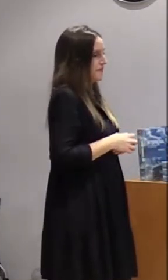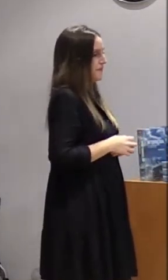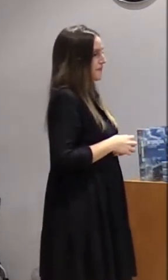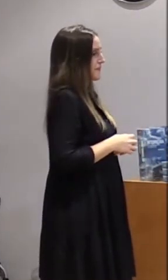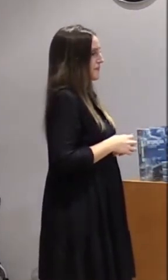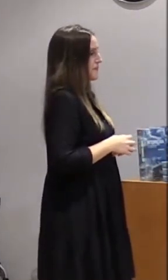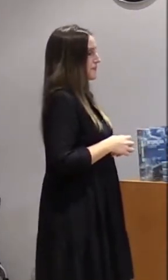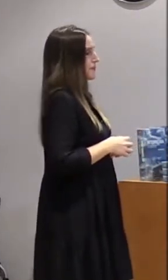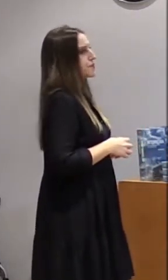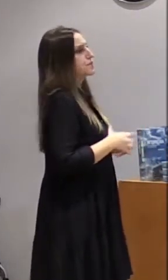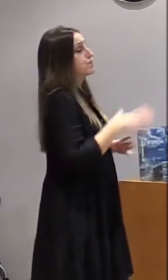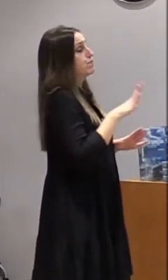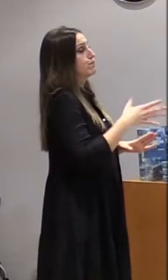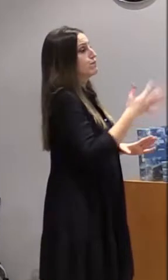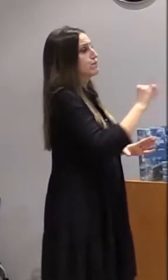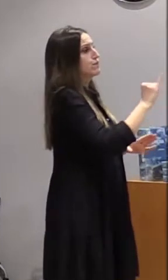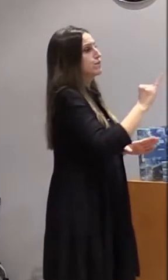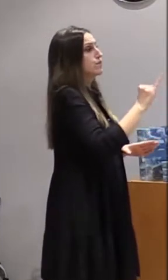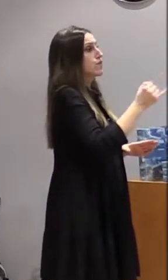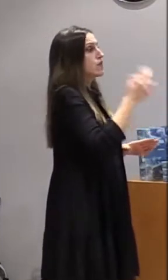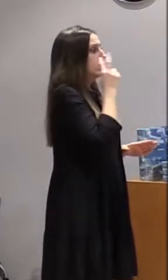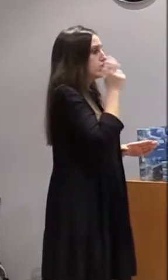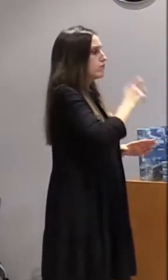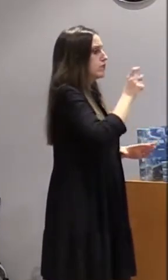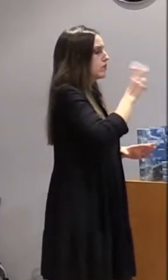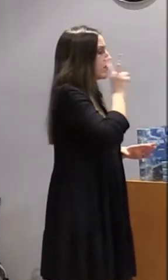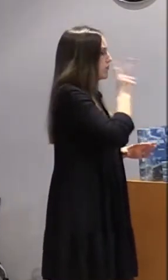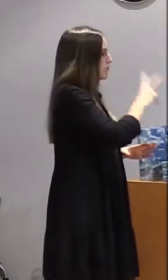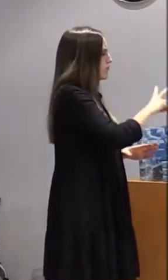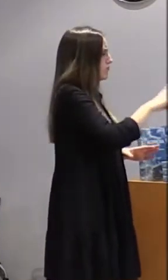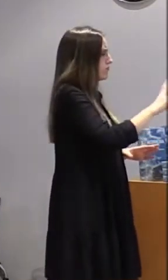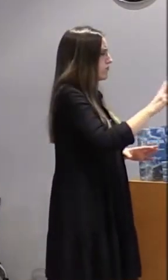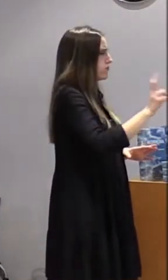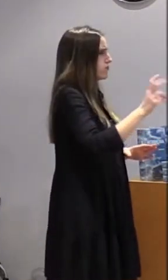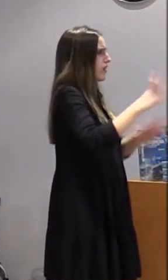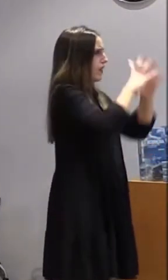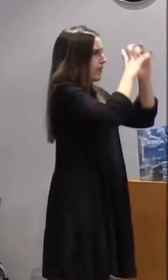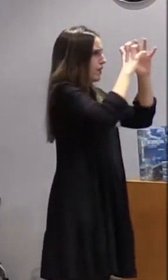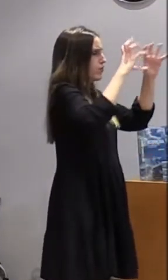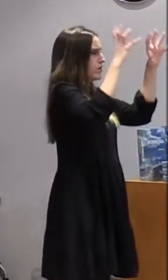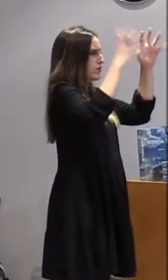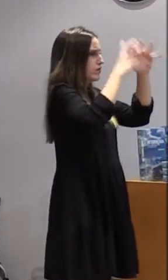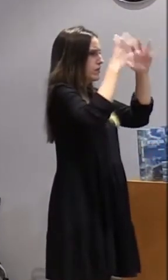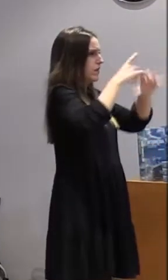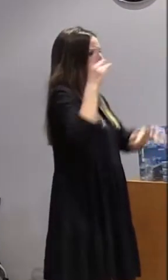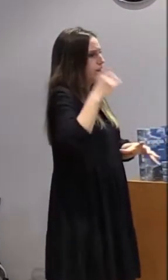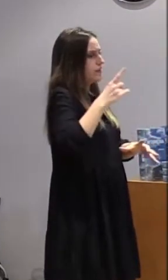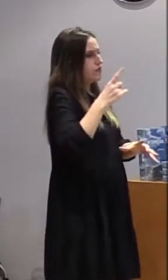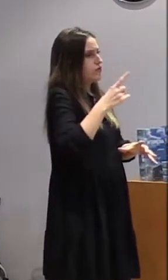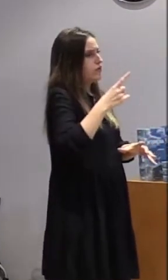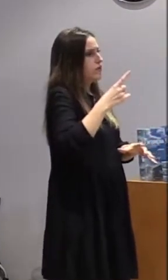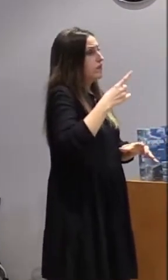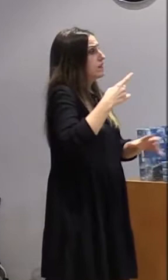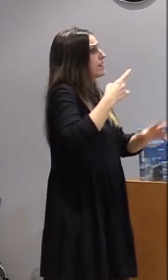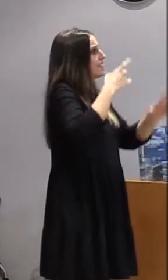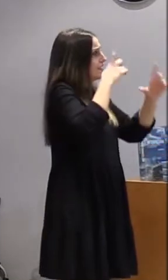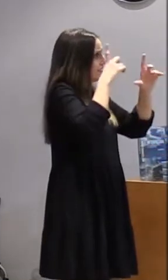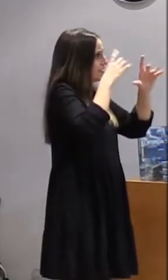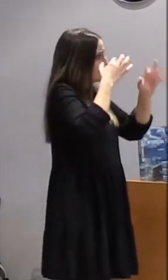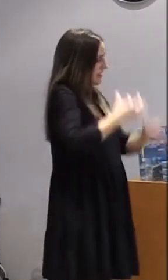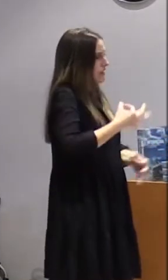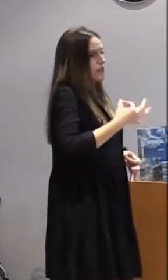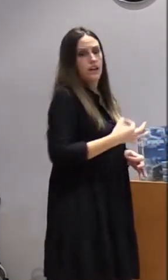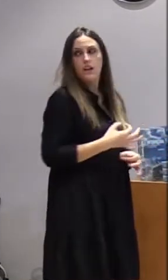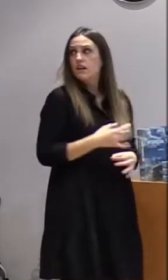meteorología. Pero había grandes observadores de nubes y de tormentas. Esta fotografía es real, esto no es un cuadro. Esta fotografía está tomada